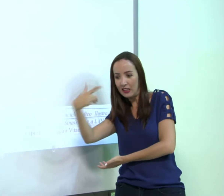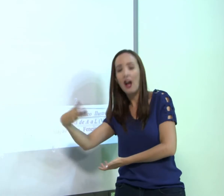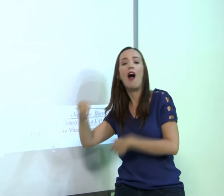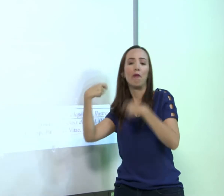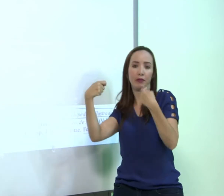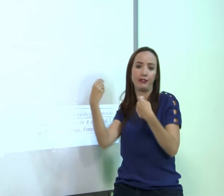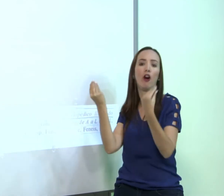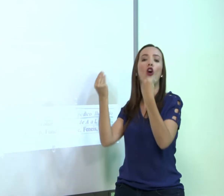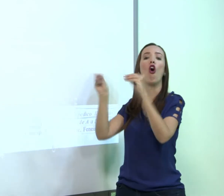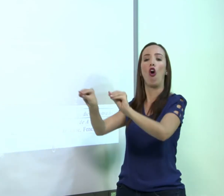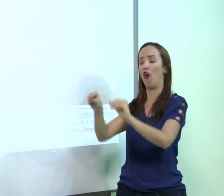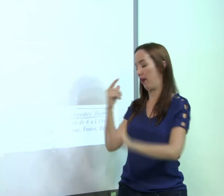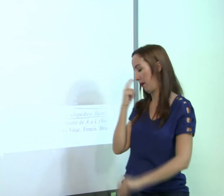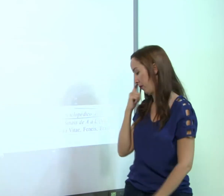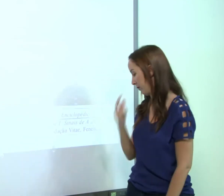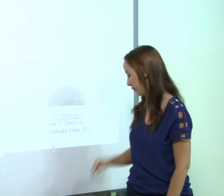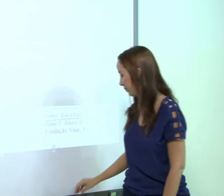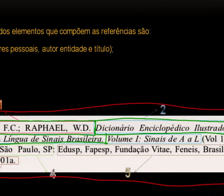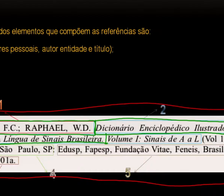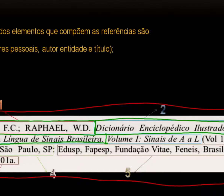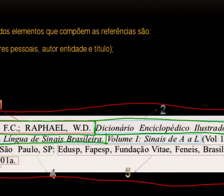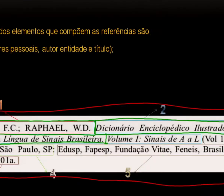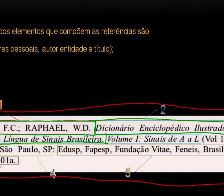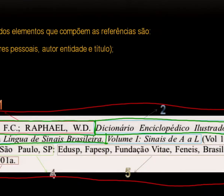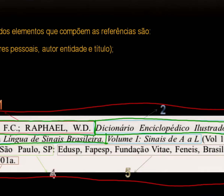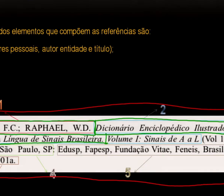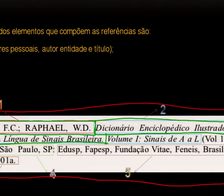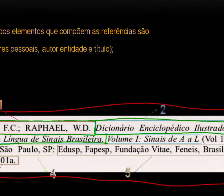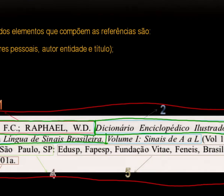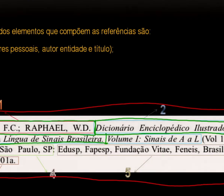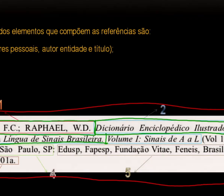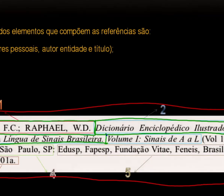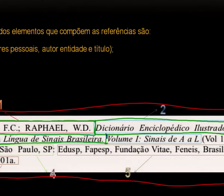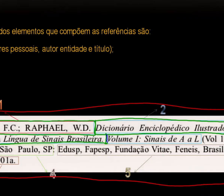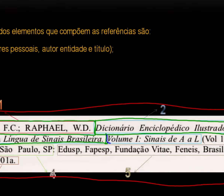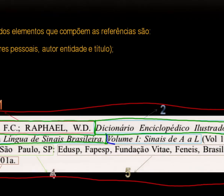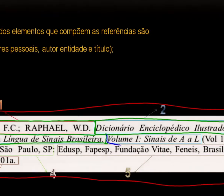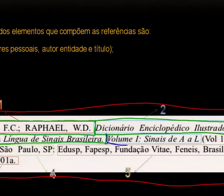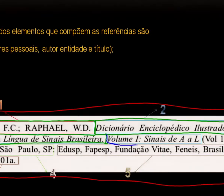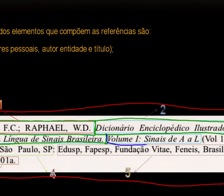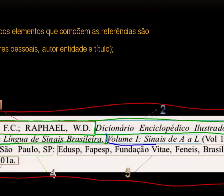Caso for 3, tem que especificar qual dos volumes.